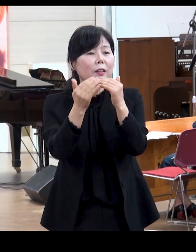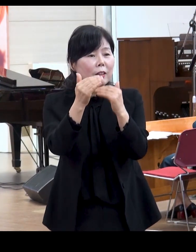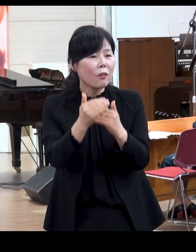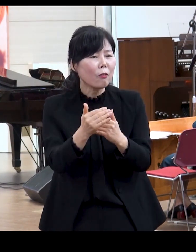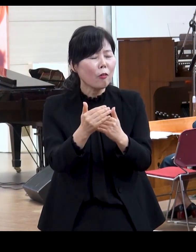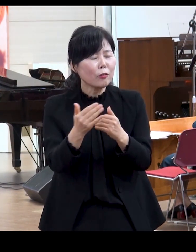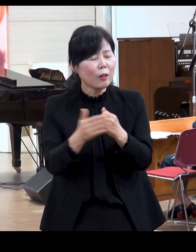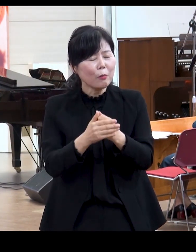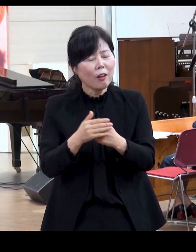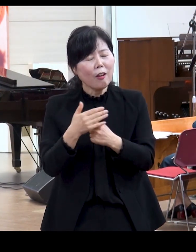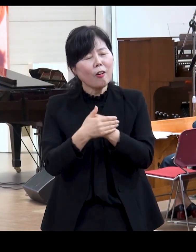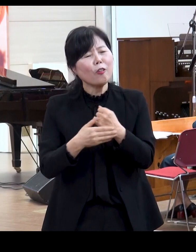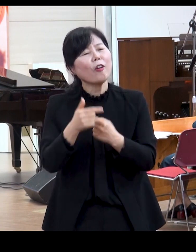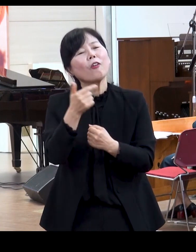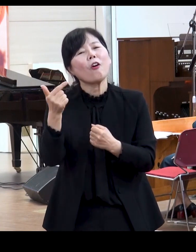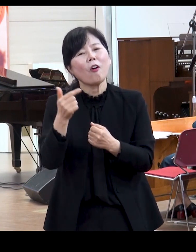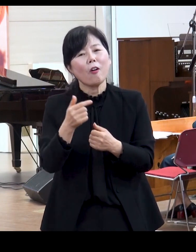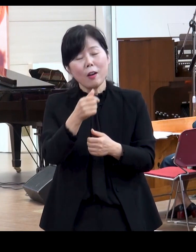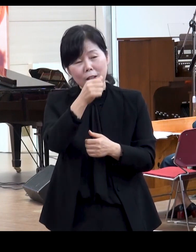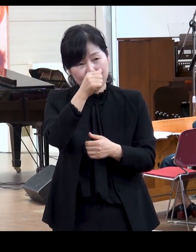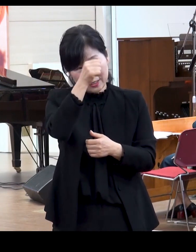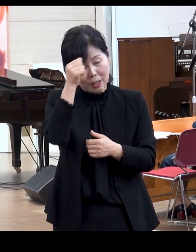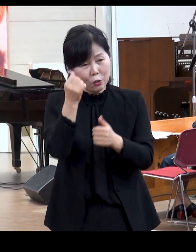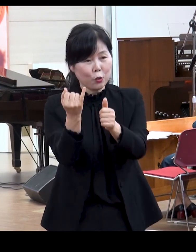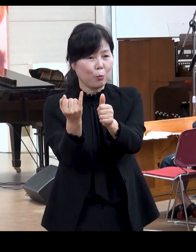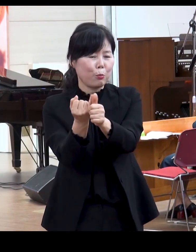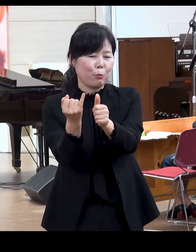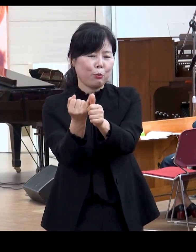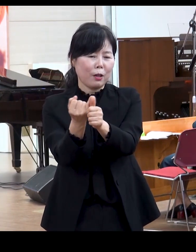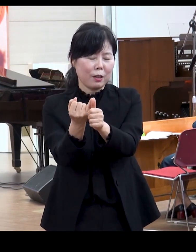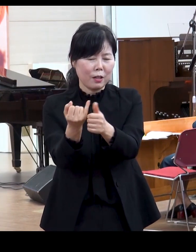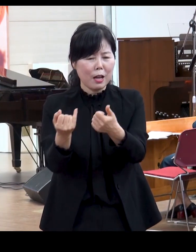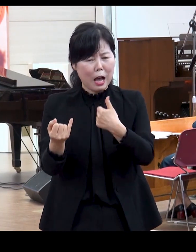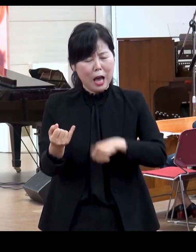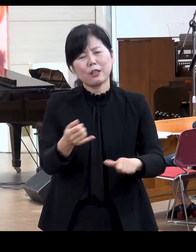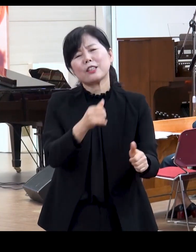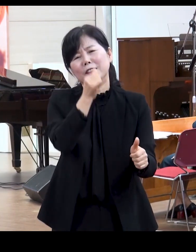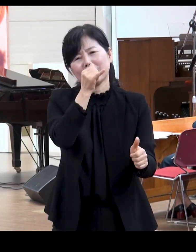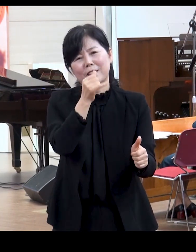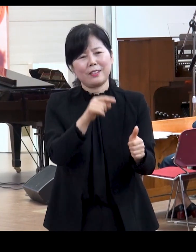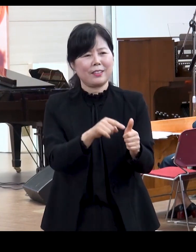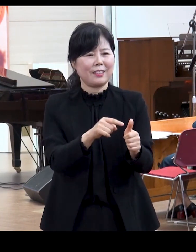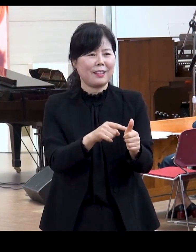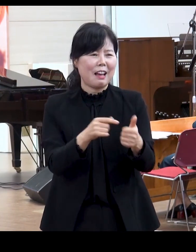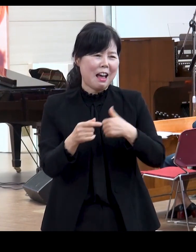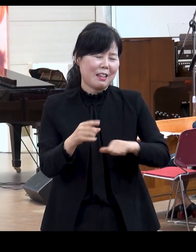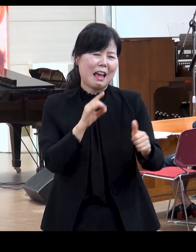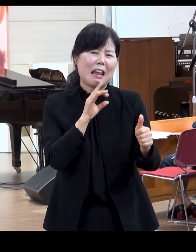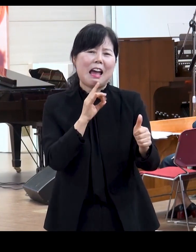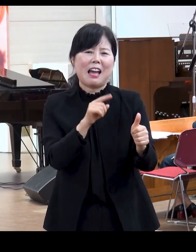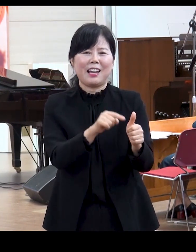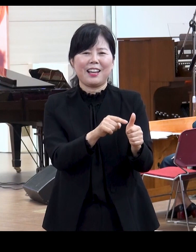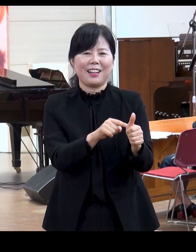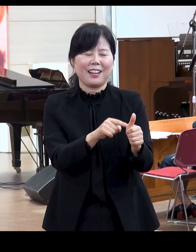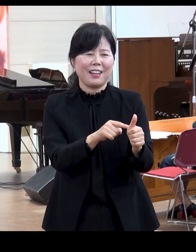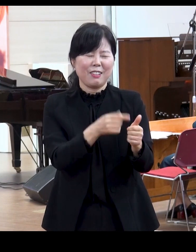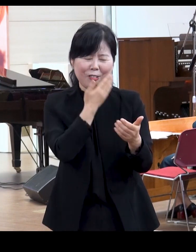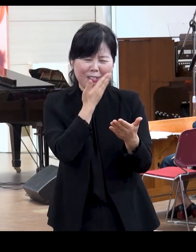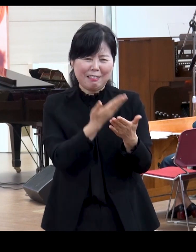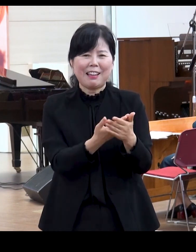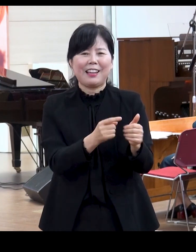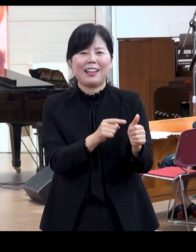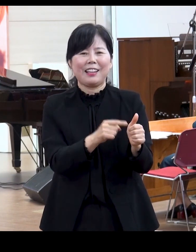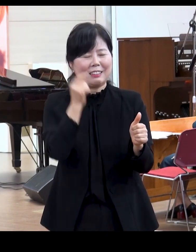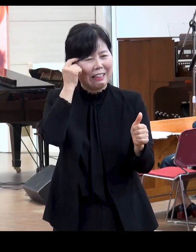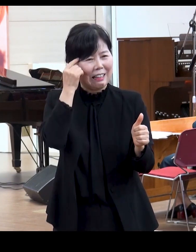너무 은혜를 받았어요. 이 장로님 부부에게는요, 정말 귀한 아들이 하나 있었습니다. 모든 부모에게 자식이